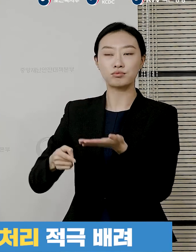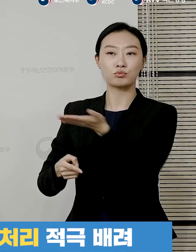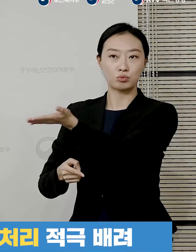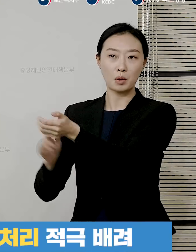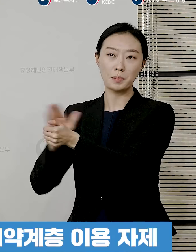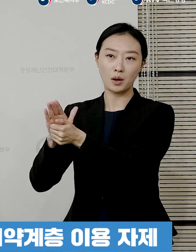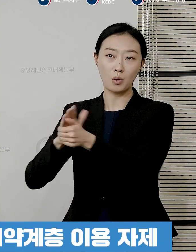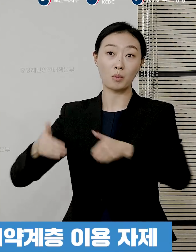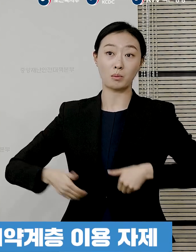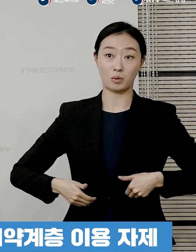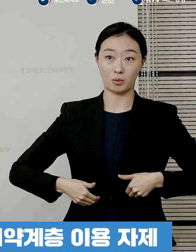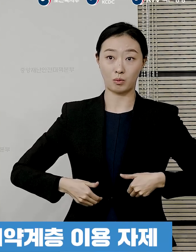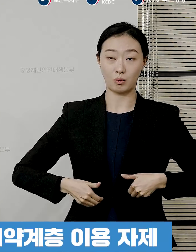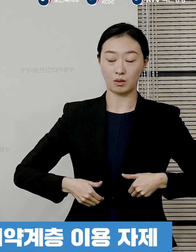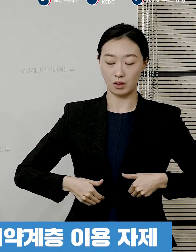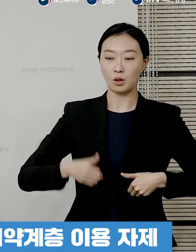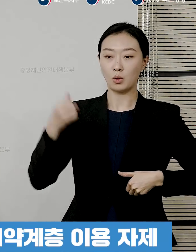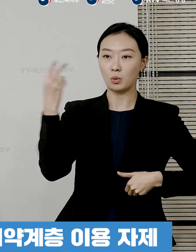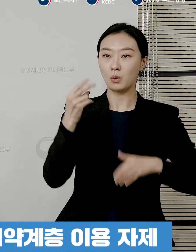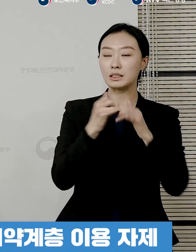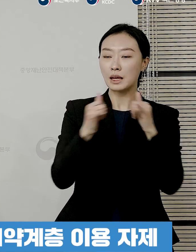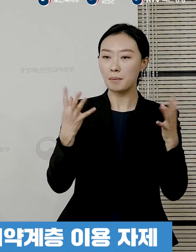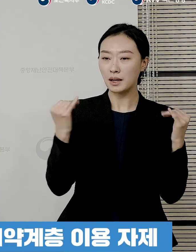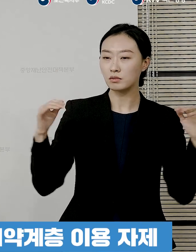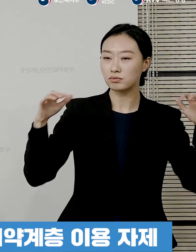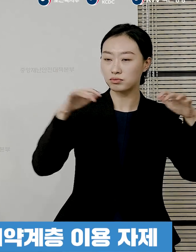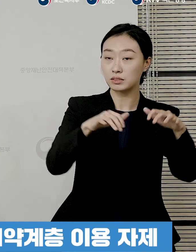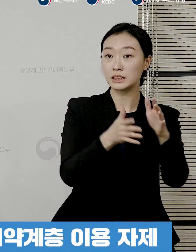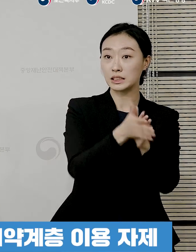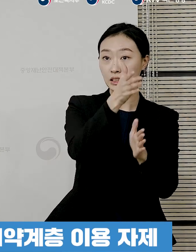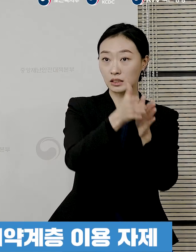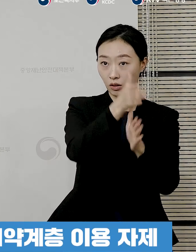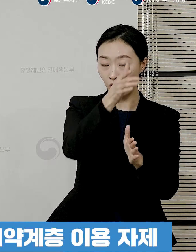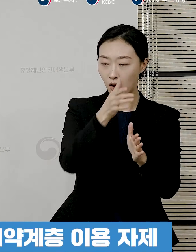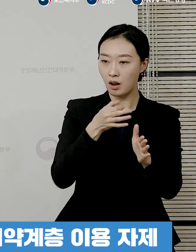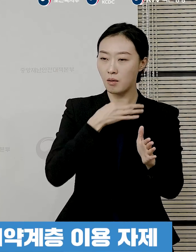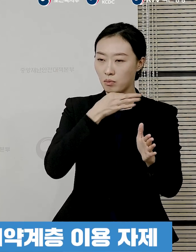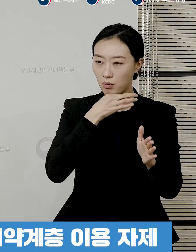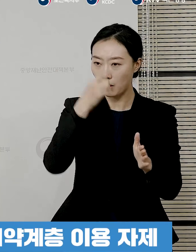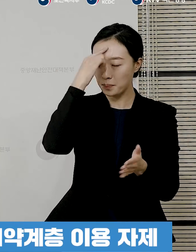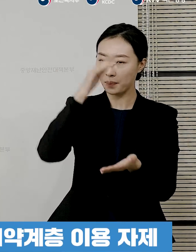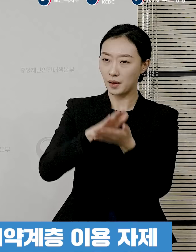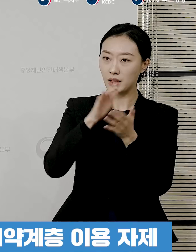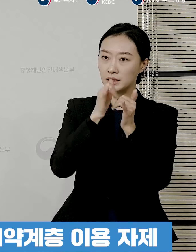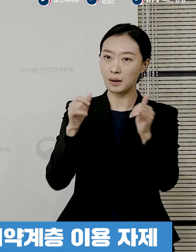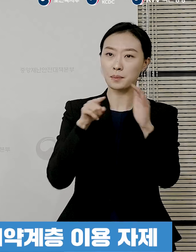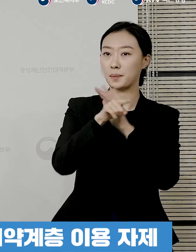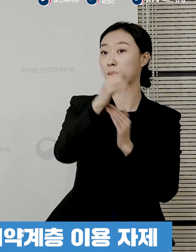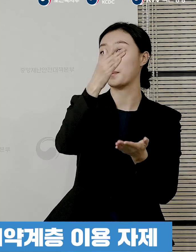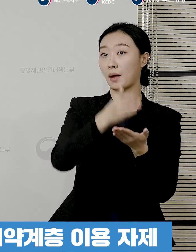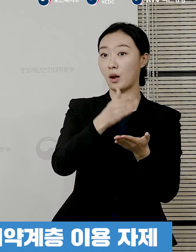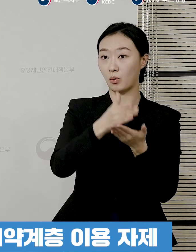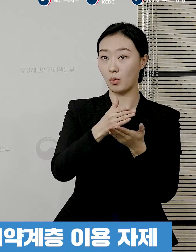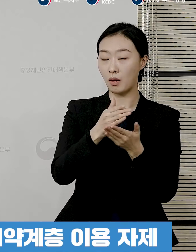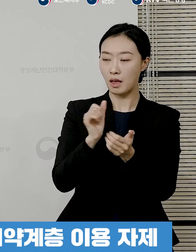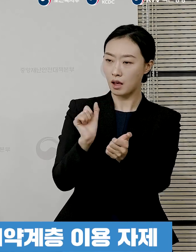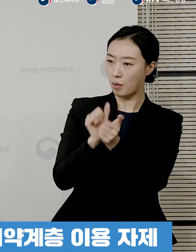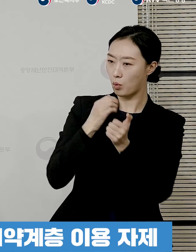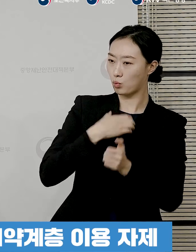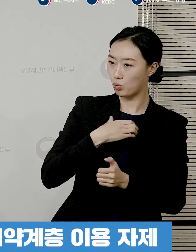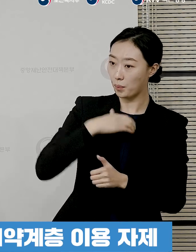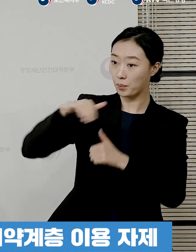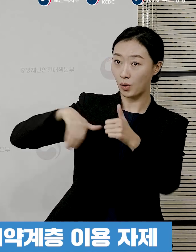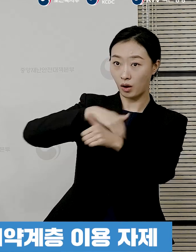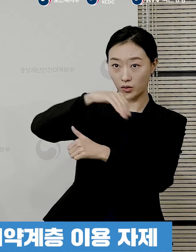합니다. 다중이용시설의 경우 발열, 호흡기 증상이 있는 사람의 출입을 제한하고 감염 위험성이 있는